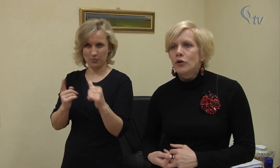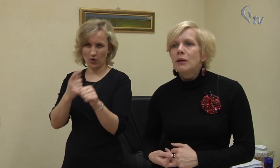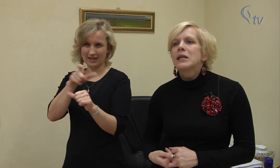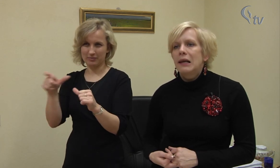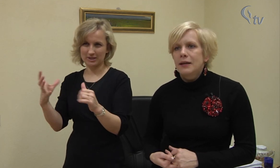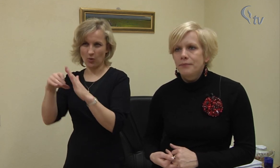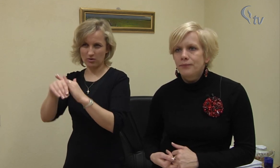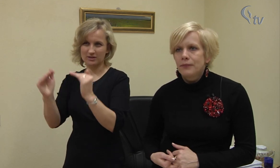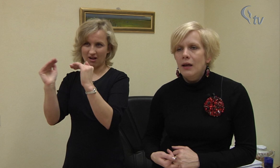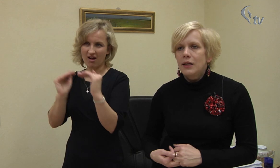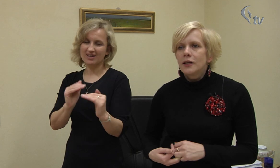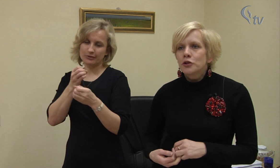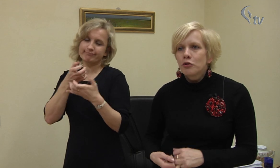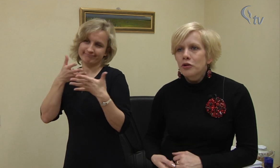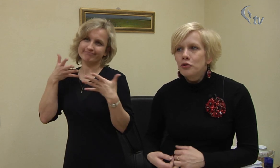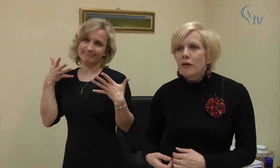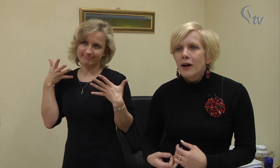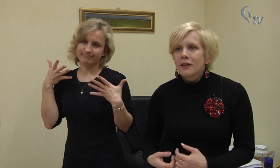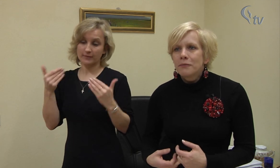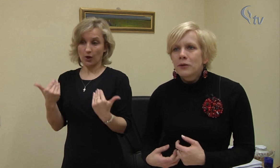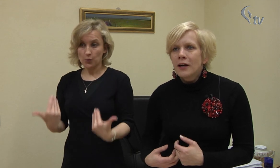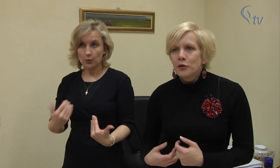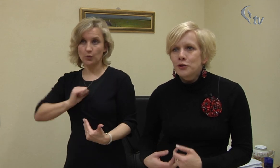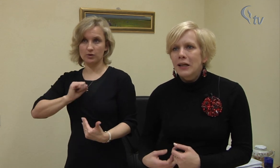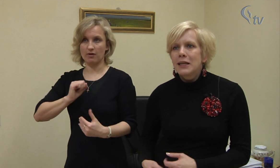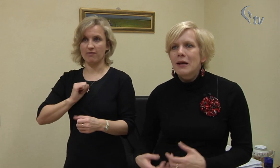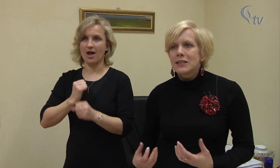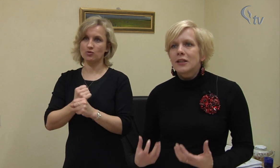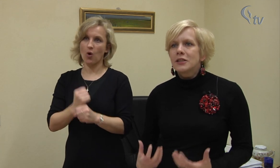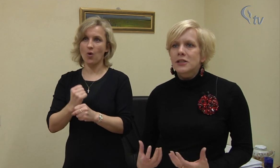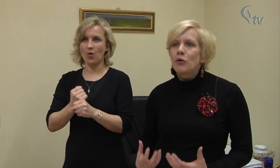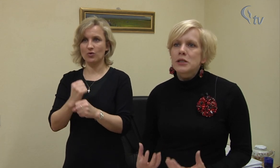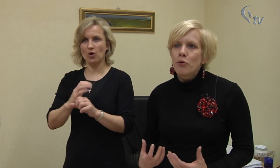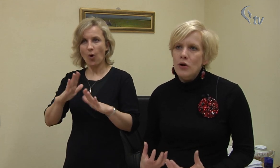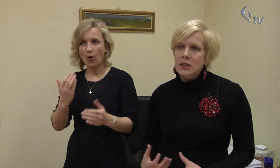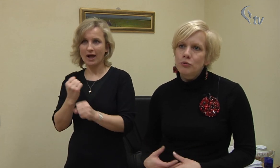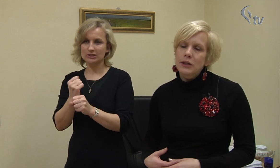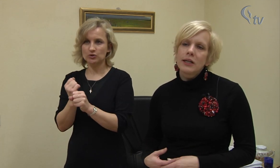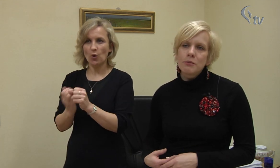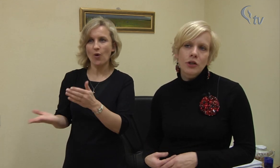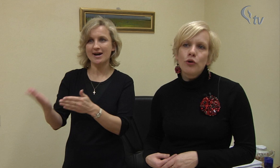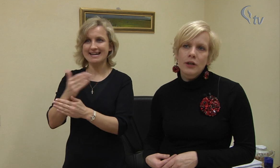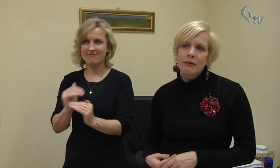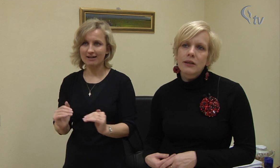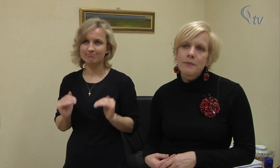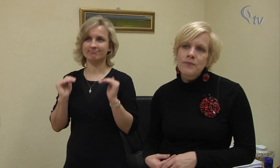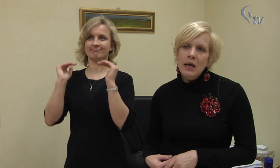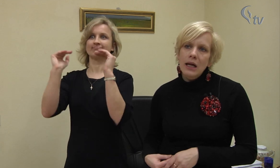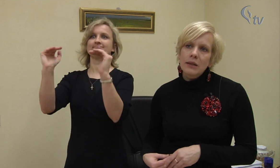on ilmselge. Ja taas kord on nüüd vaja teha tööd selle nimel, et seda tõsta üles poole, seda puuetega inimeste tööhõivet. Et ma